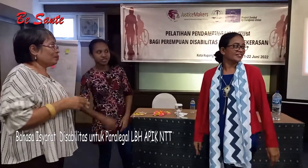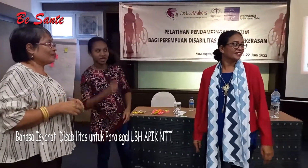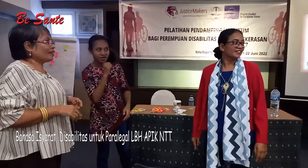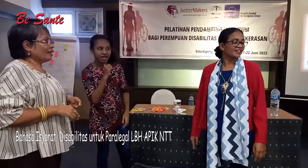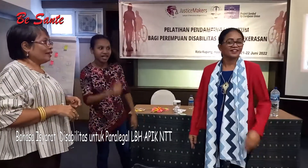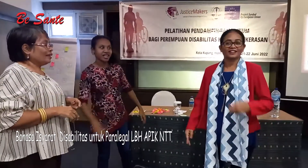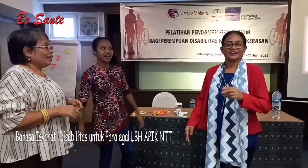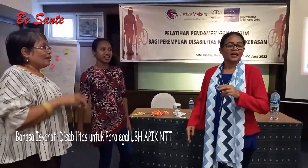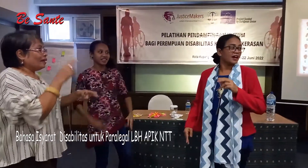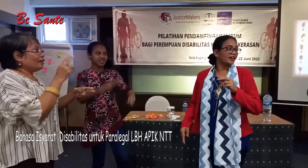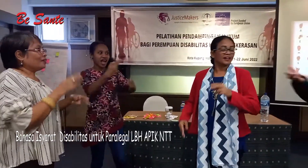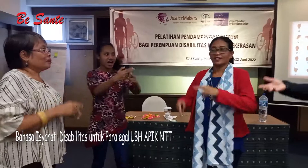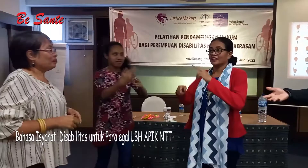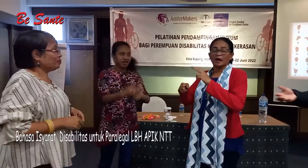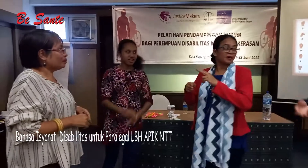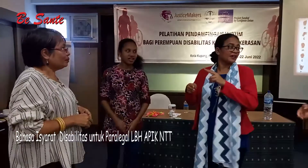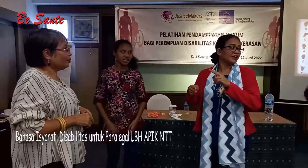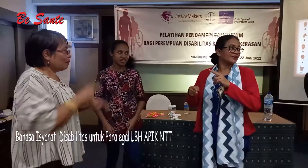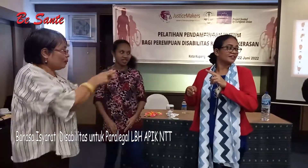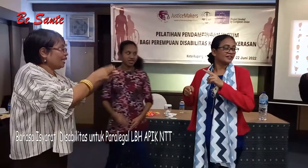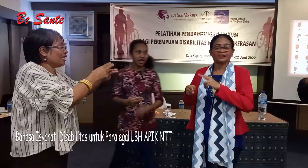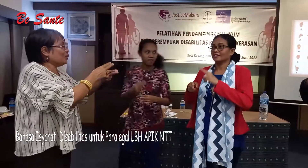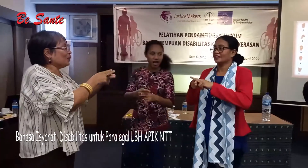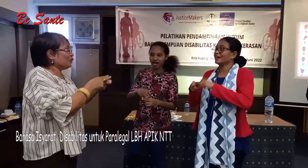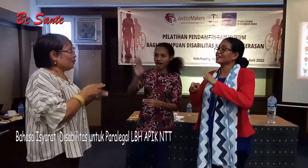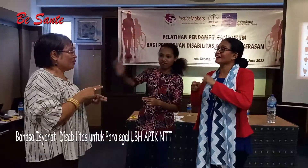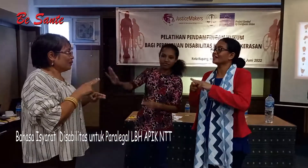Kamu siapa? Kan ditanya balik kan? Begini dulu.